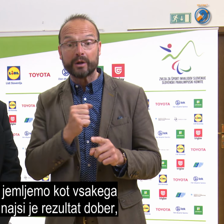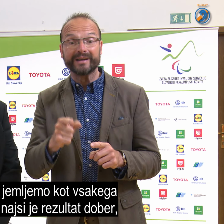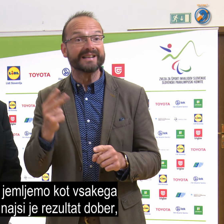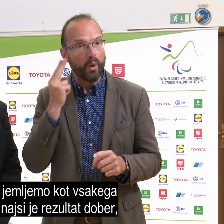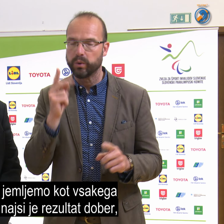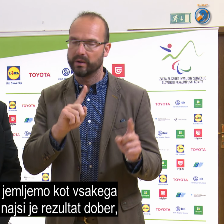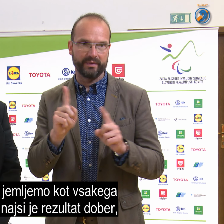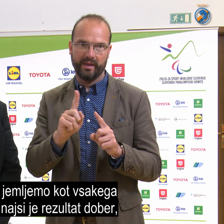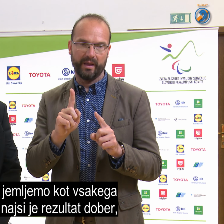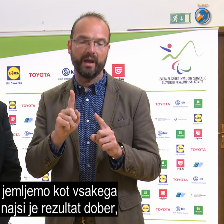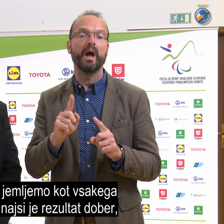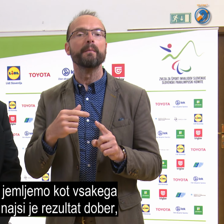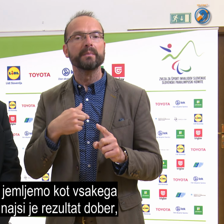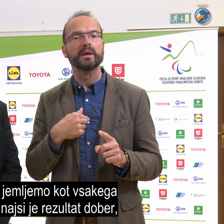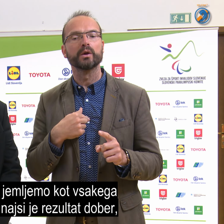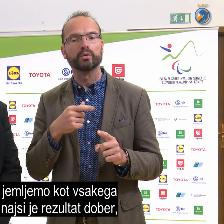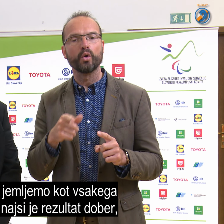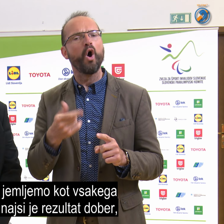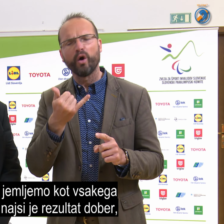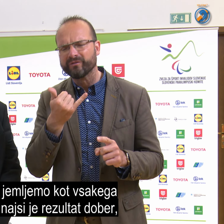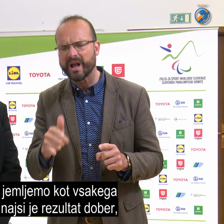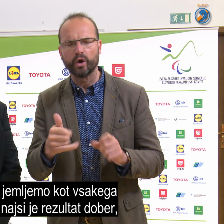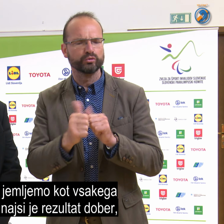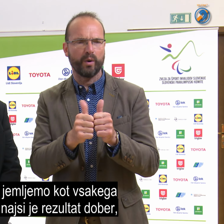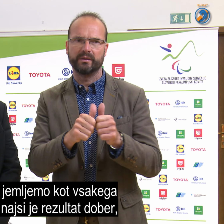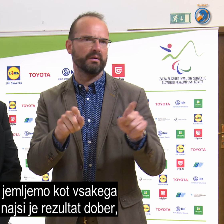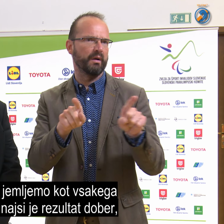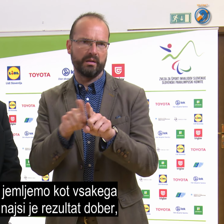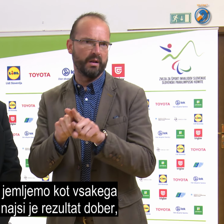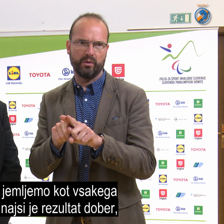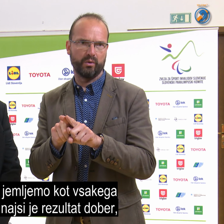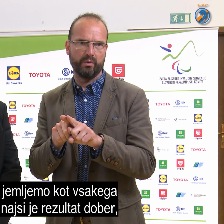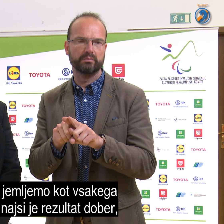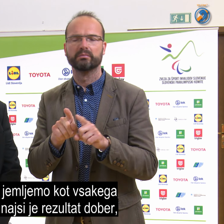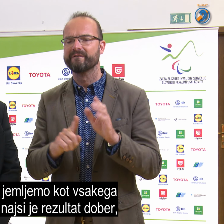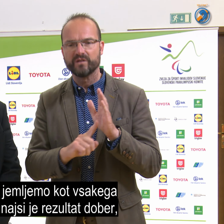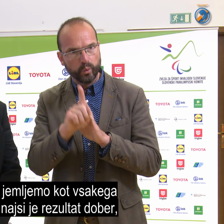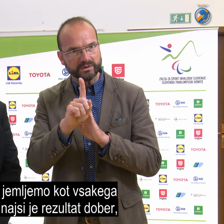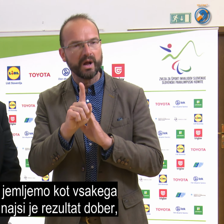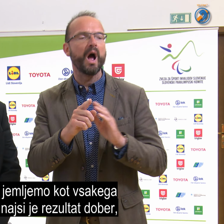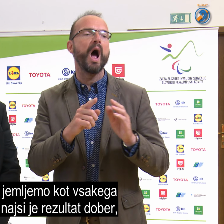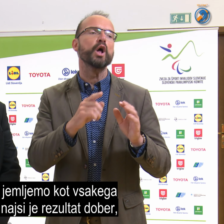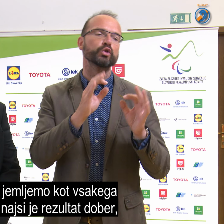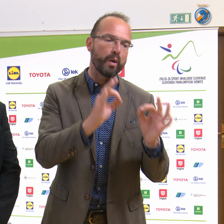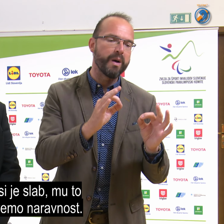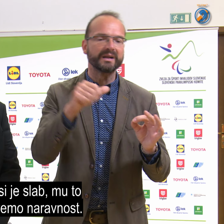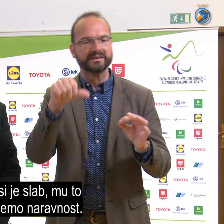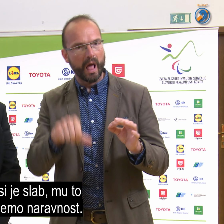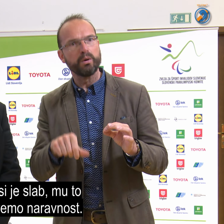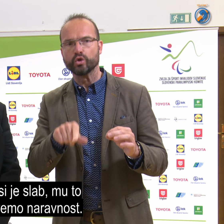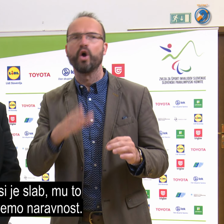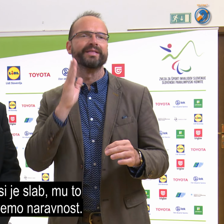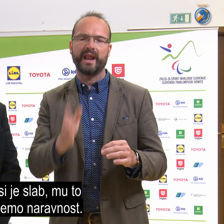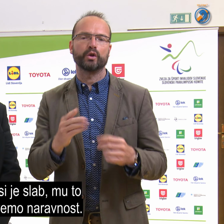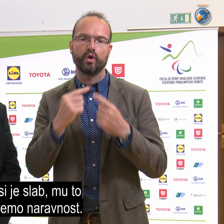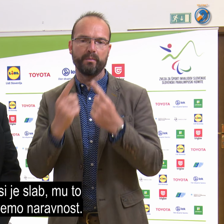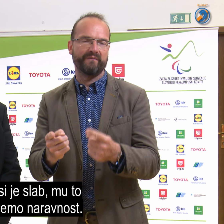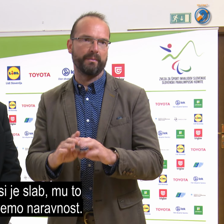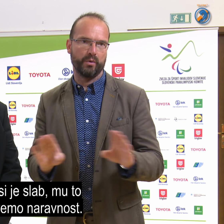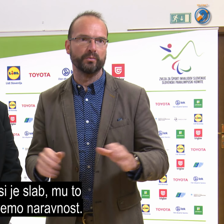ampak ga jemljemo kot vsakega športnika, ali je ta rezultat dober ali slab, mu to direktno povemo.